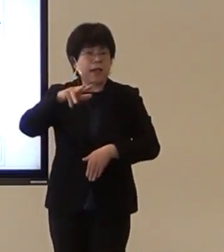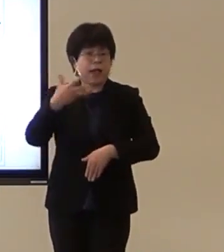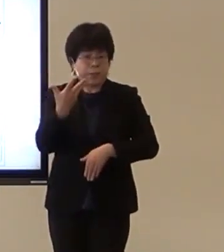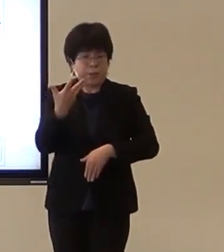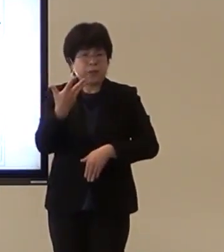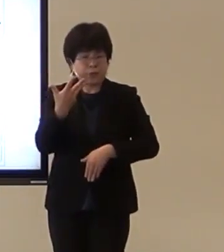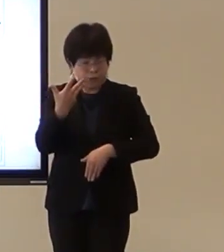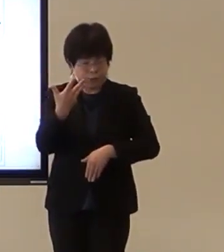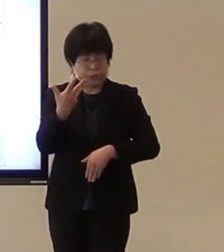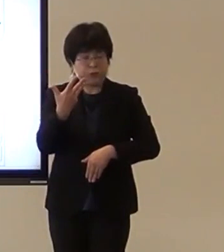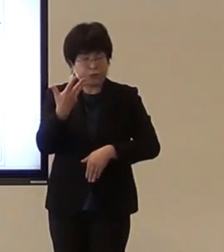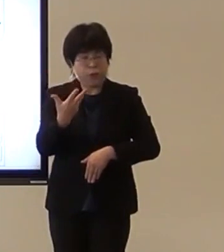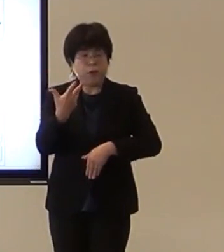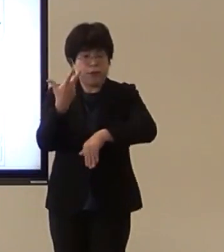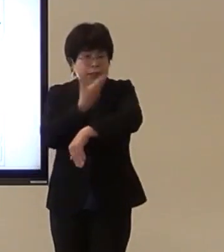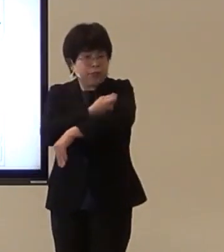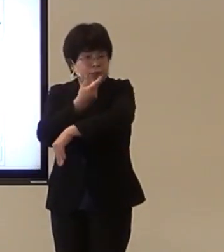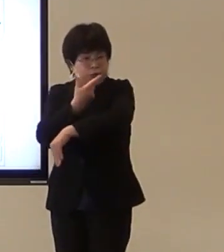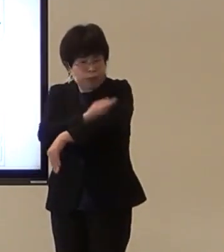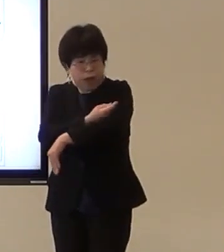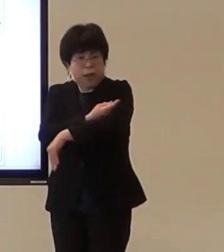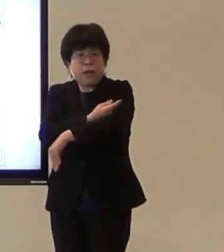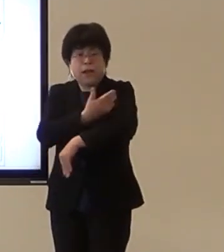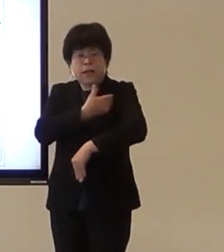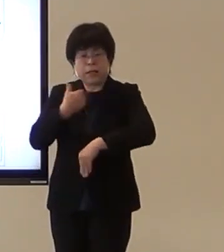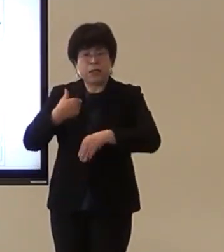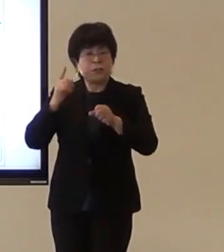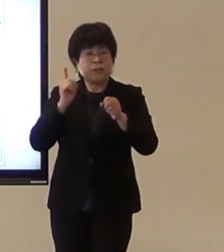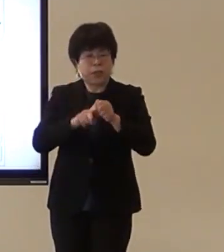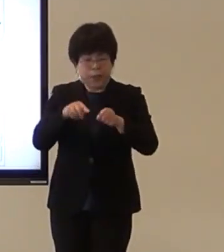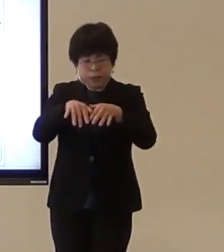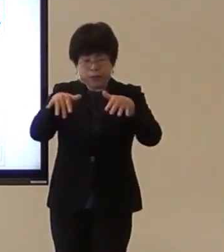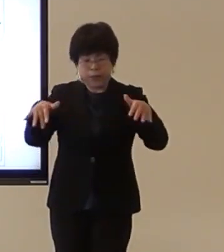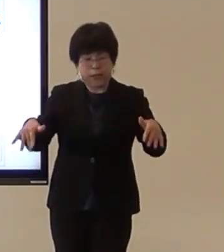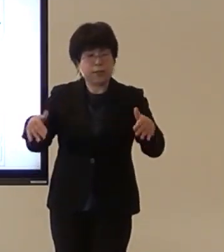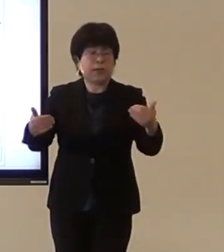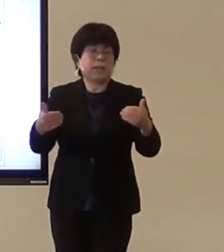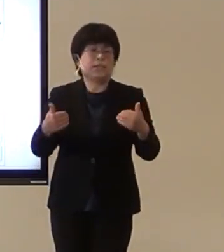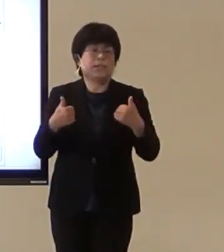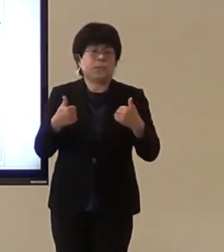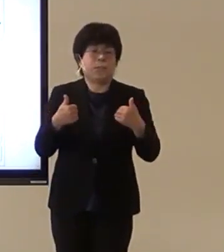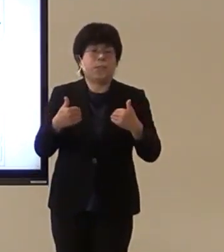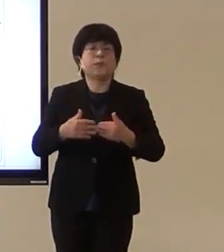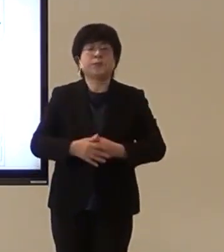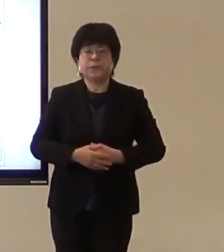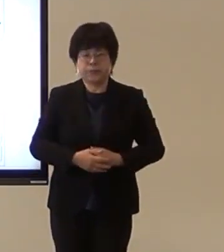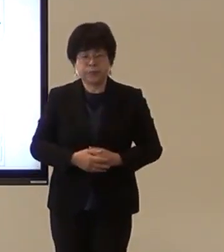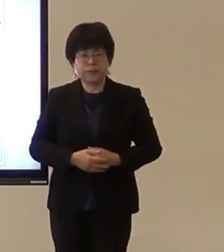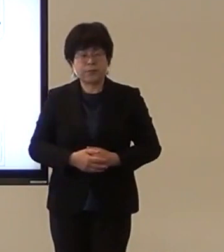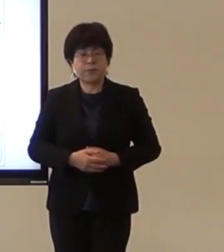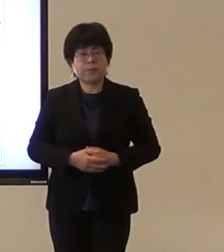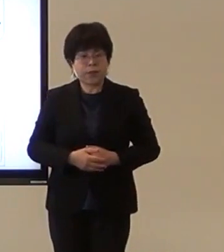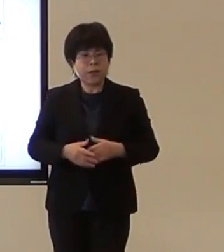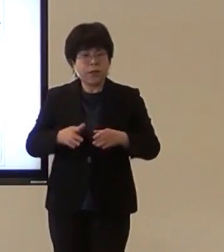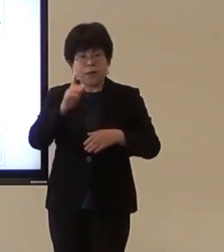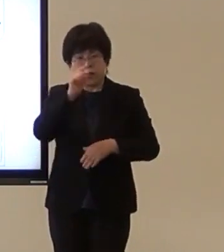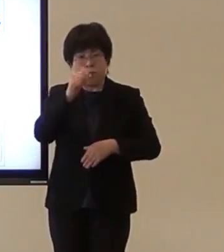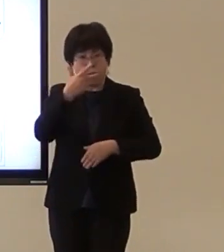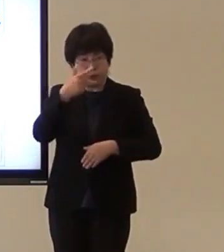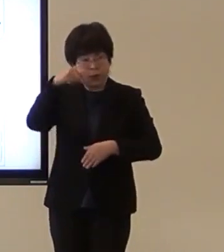の接種が可能となるような体制の整備が必要となります。こうしたことから本市